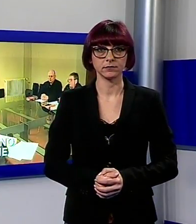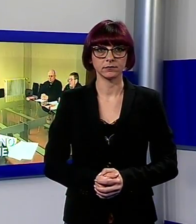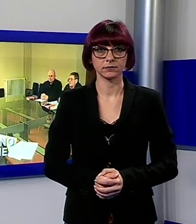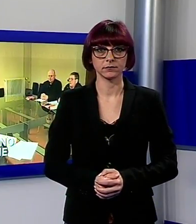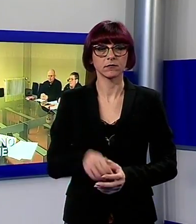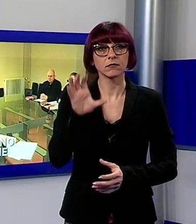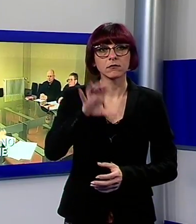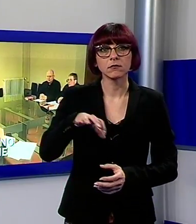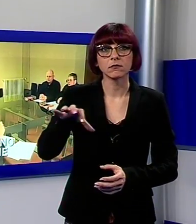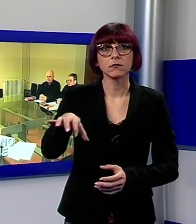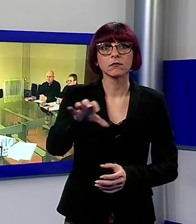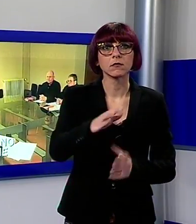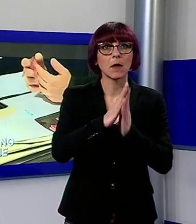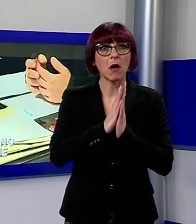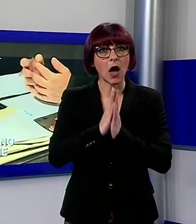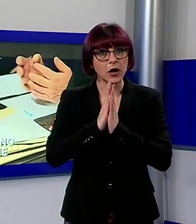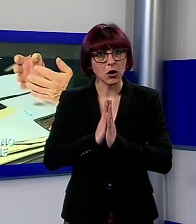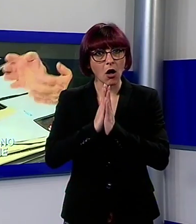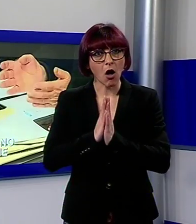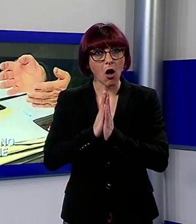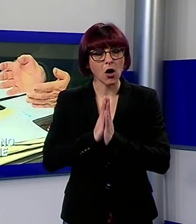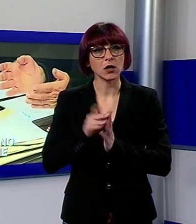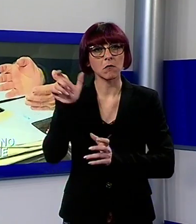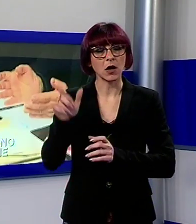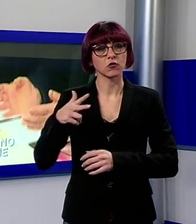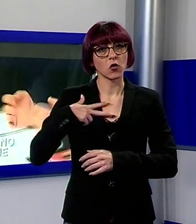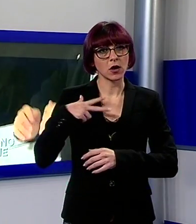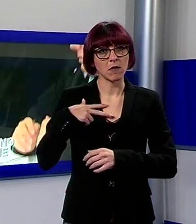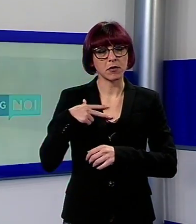piano di ridistribuzione dei parroci e sbotta sul caso di Bagni di Lucca.